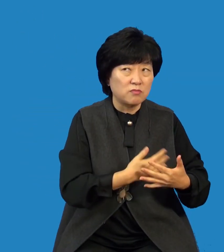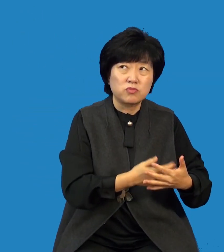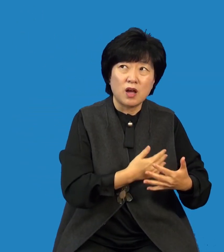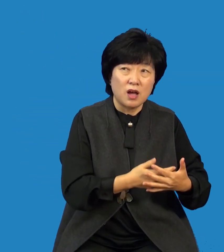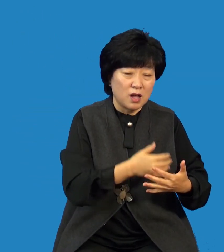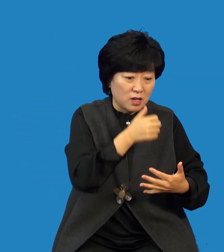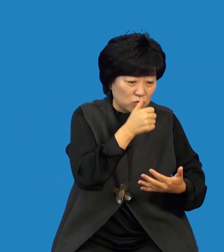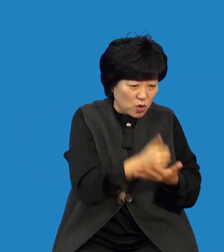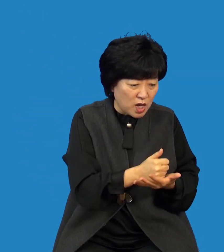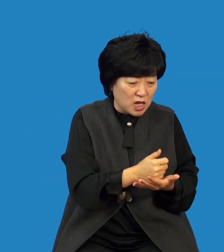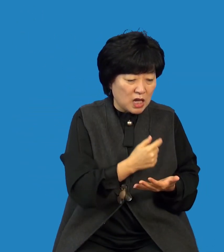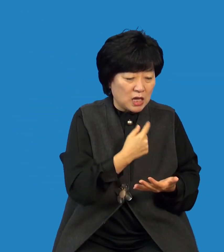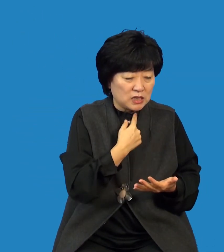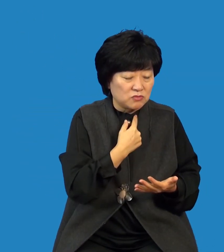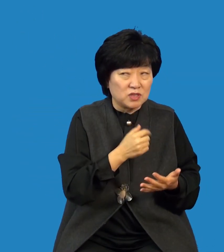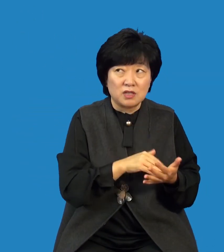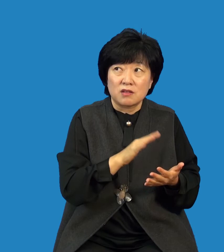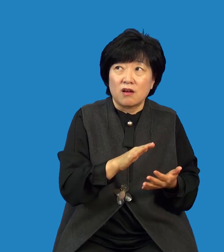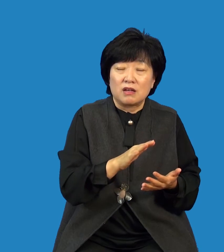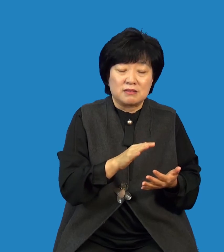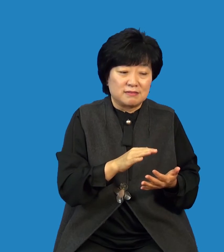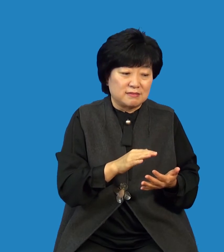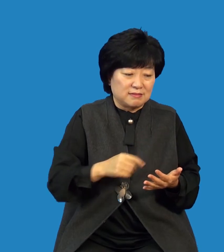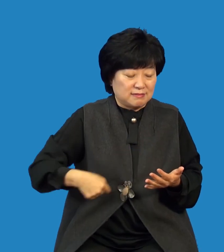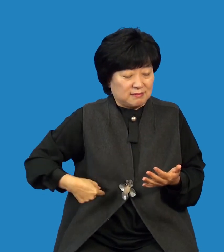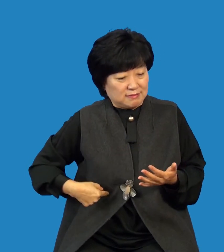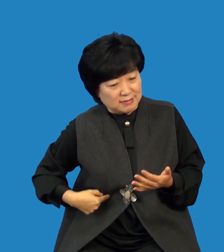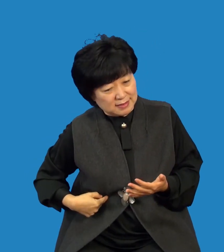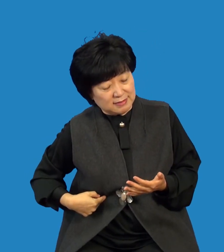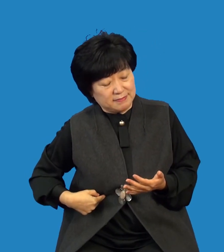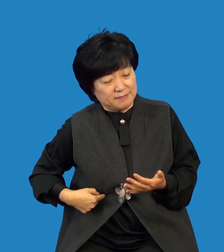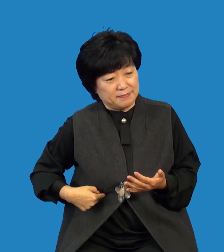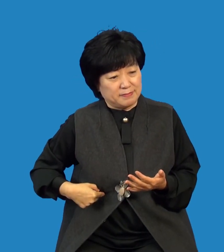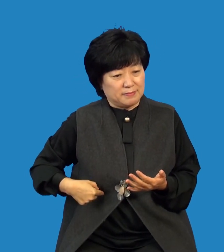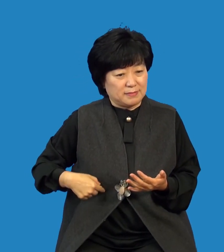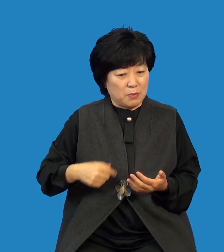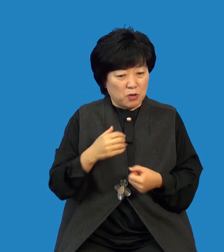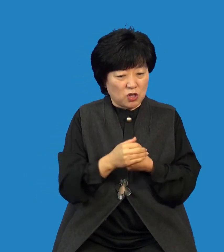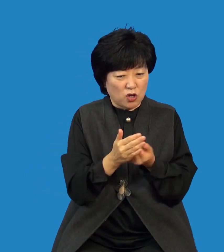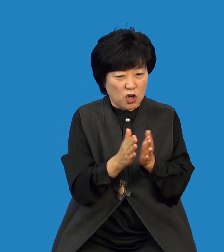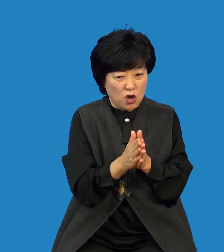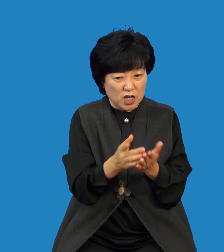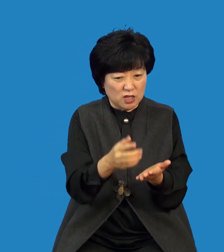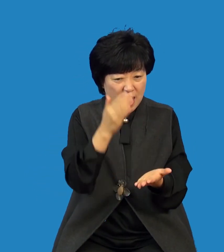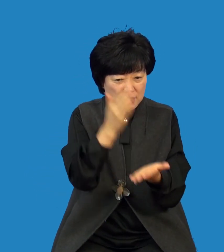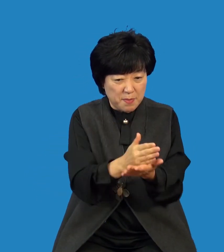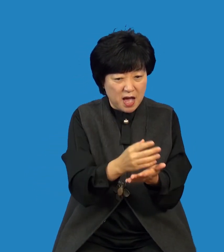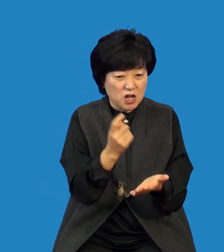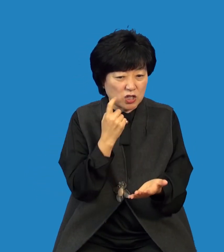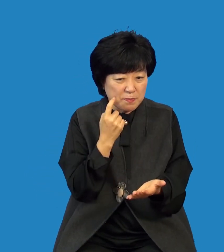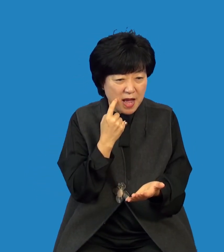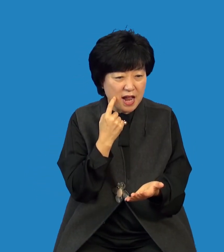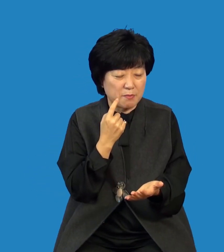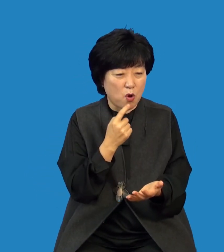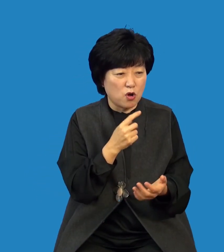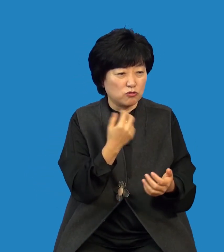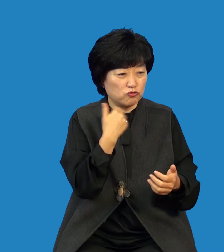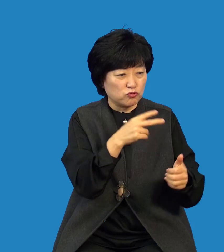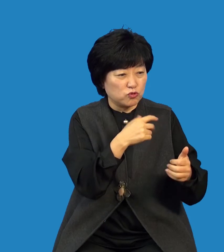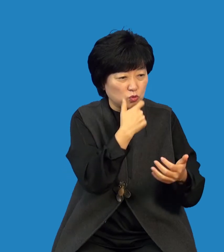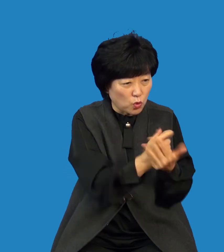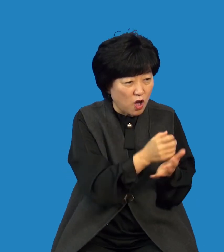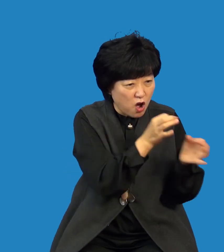짓고 하지 말아야 될 일을 했어. 양심에 거리끼는 일을 했어. 또는 성경에서 하지 말라는 그래서 뭐 거짓말을 했거나 누구를 속였거나 뭐 약간 뭔가를